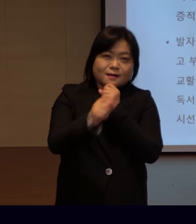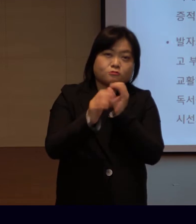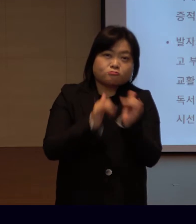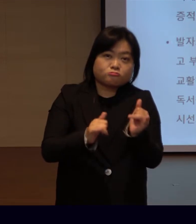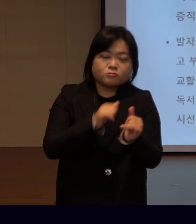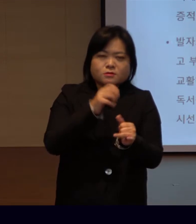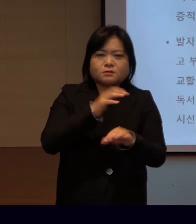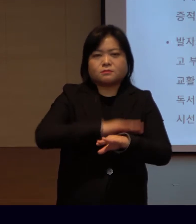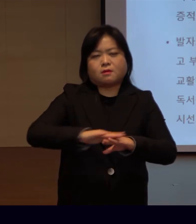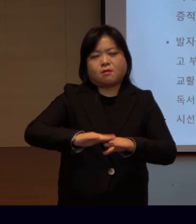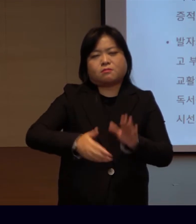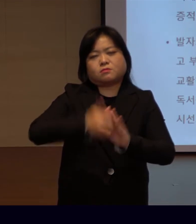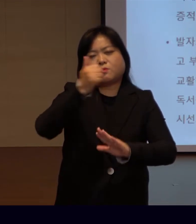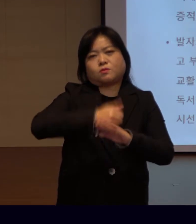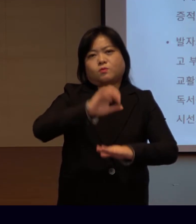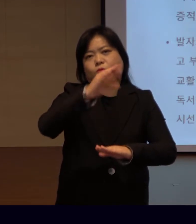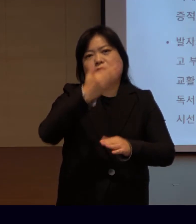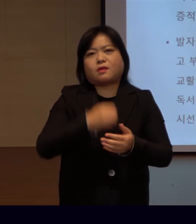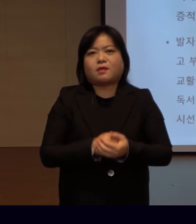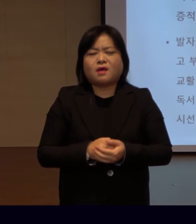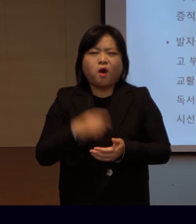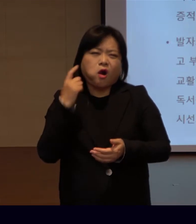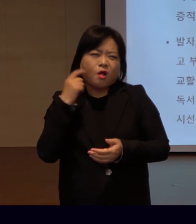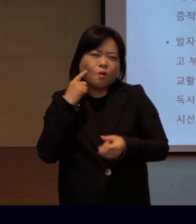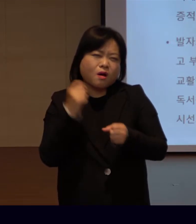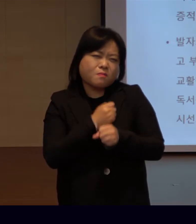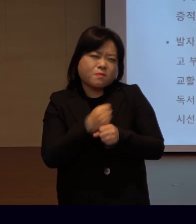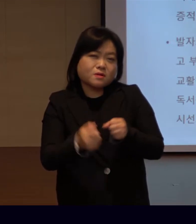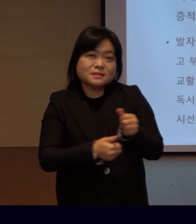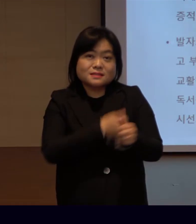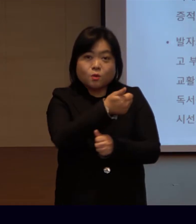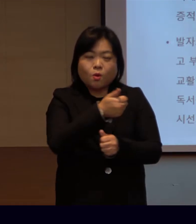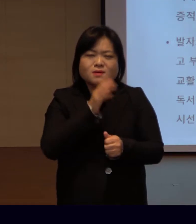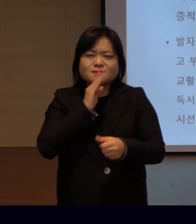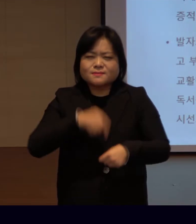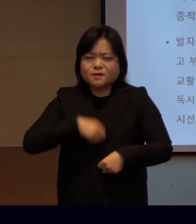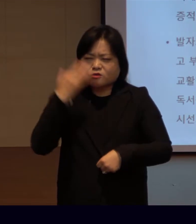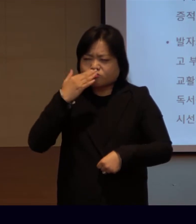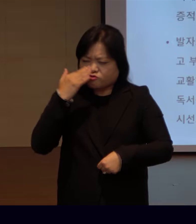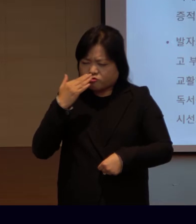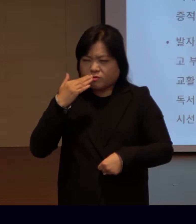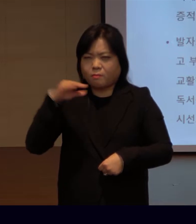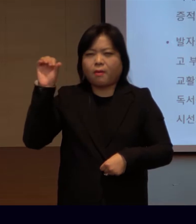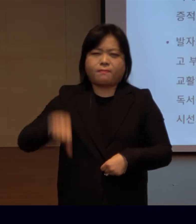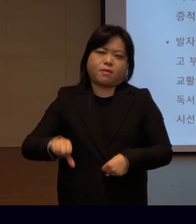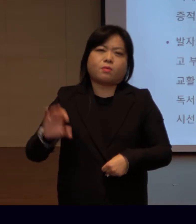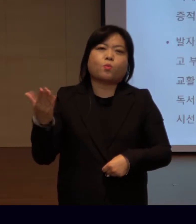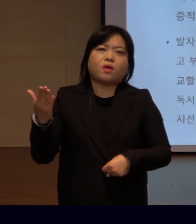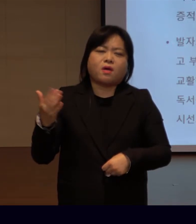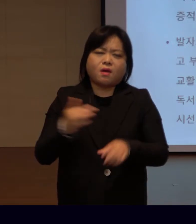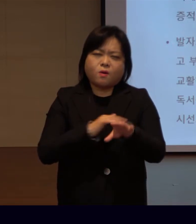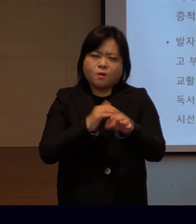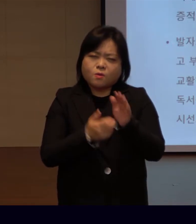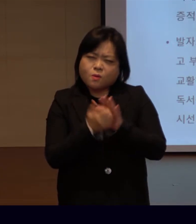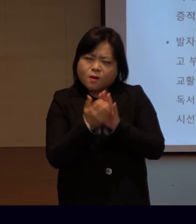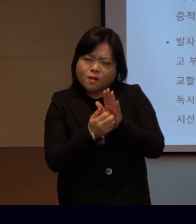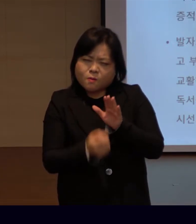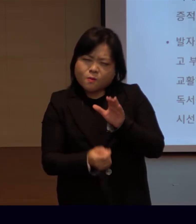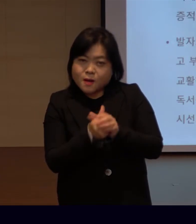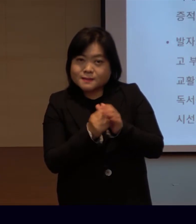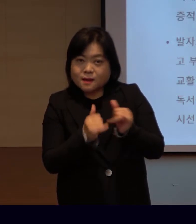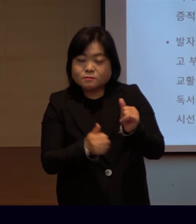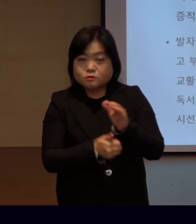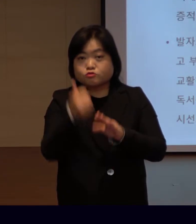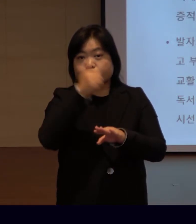사람들은 잘 삽니다. 거짓과 음모는 승리하고 진실과 순수는 패배합니다. 교활하고 용렬한 인간은